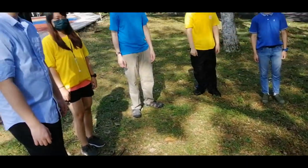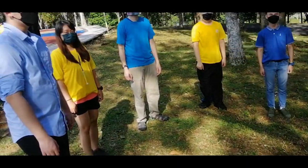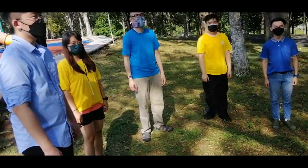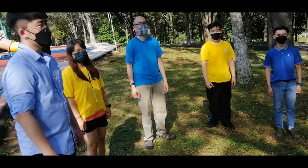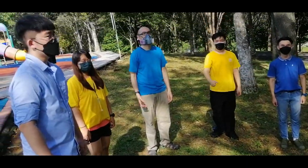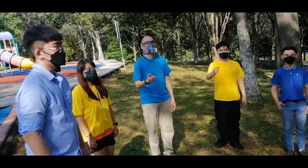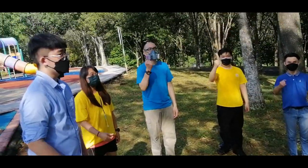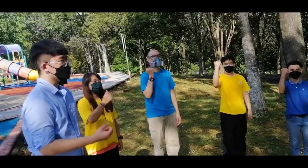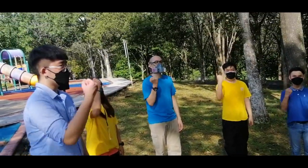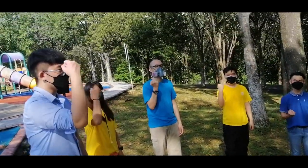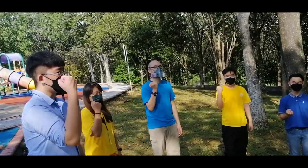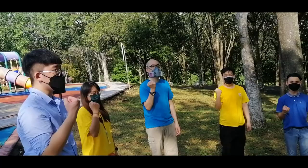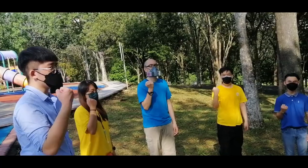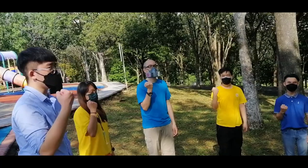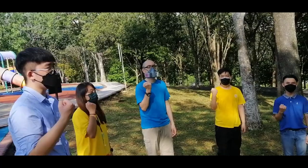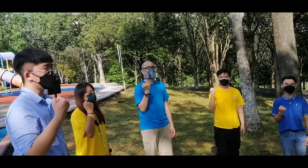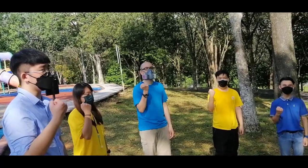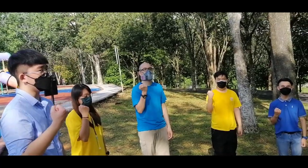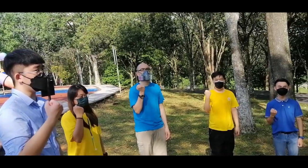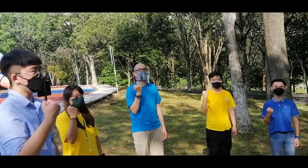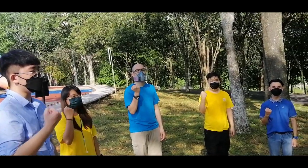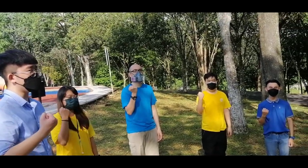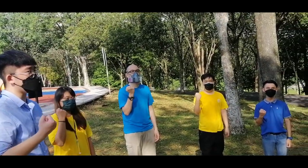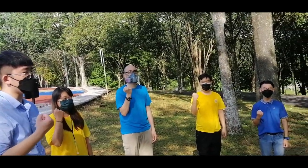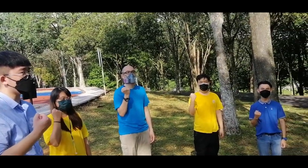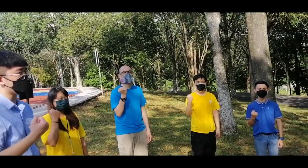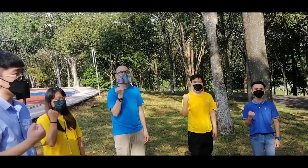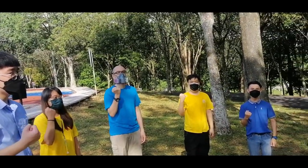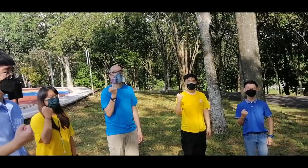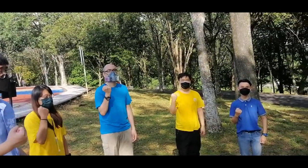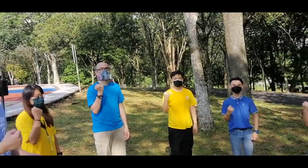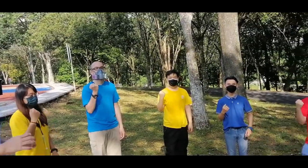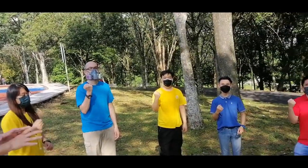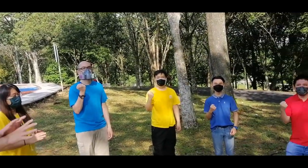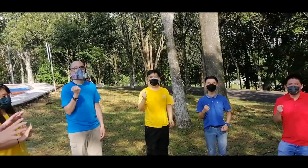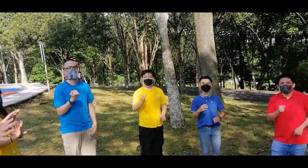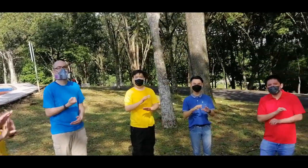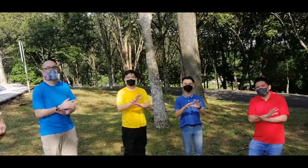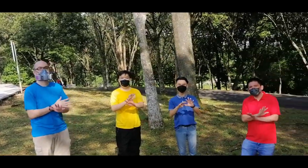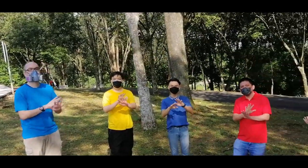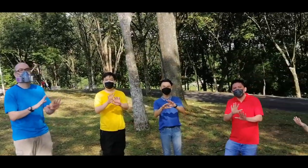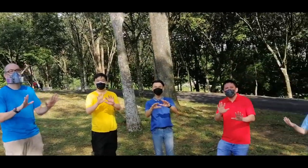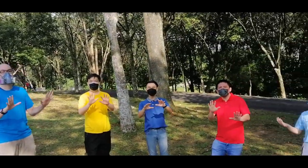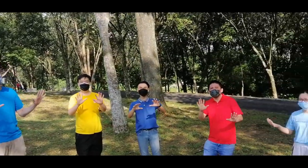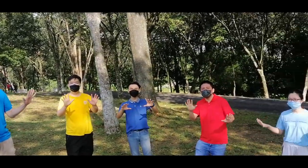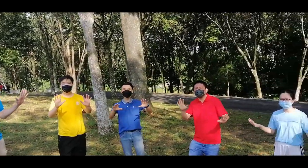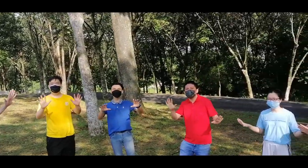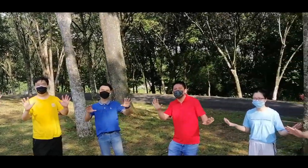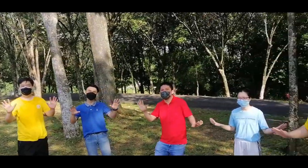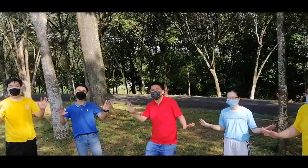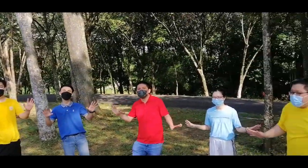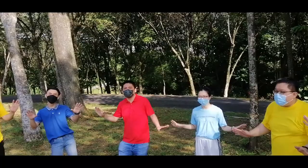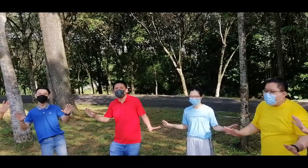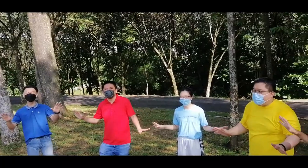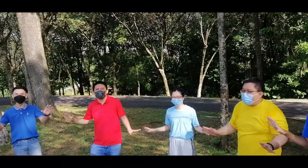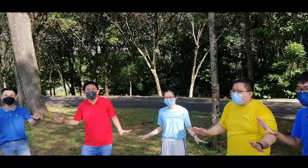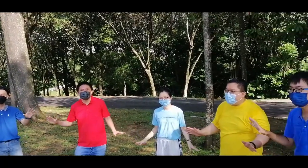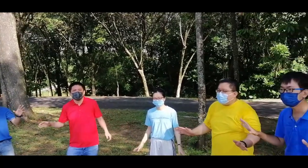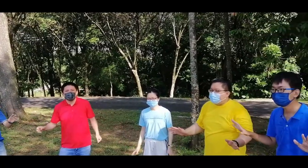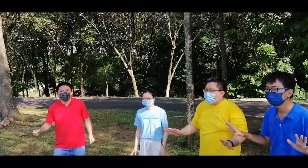Action！ 勇气冲破了黑夜，希望会源源不绝。在